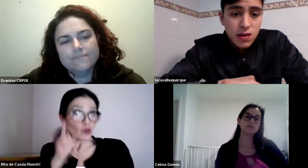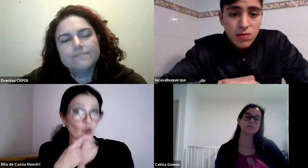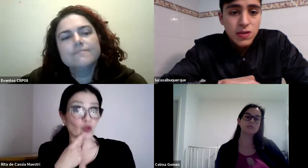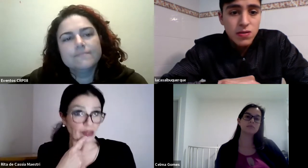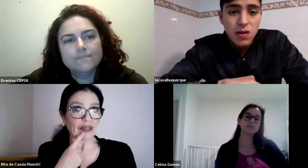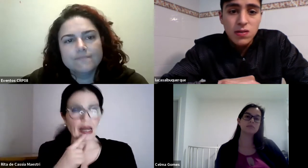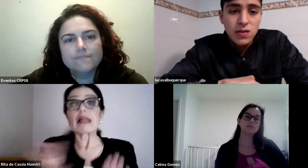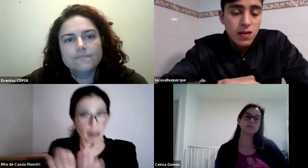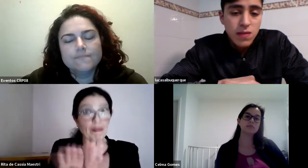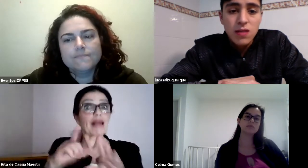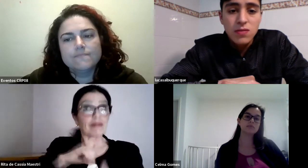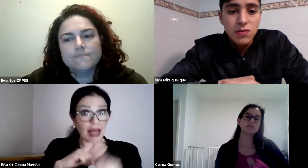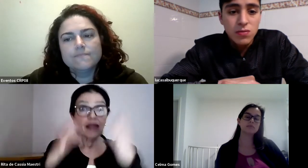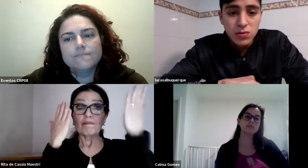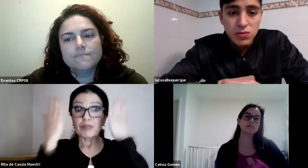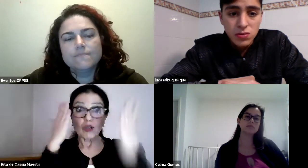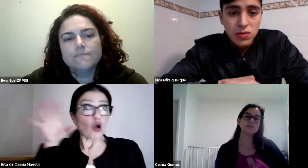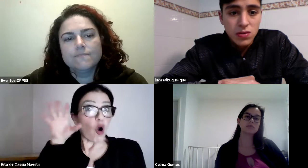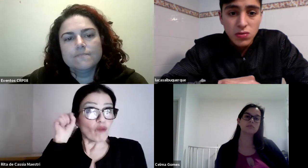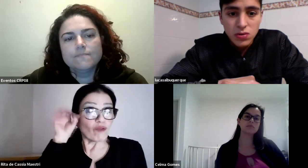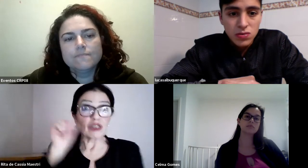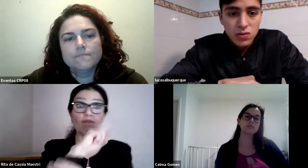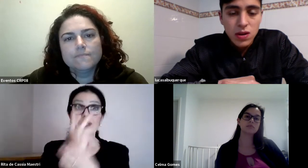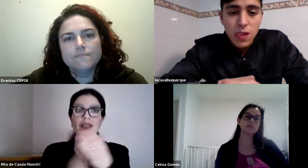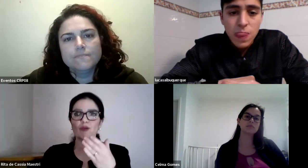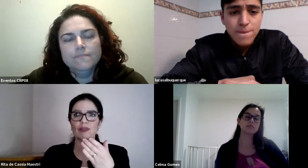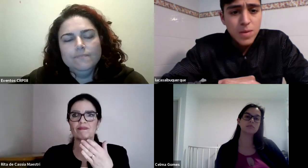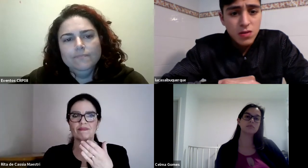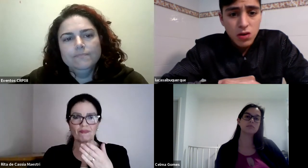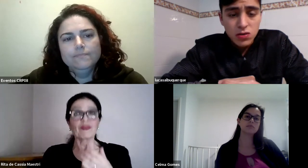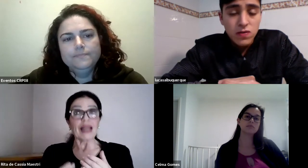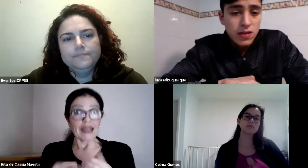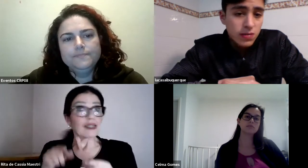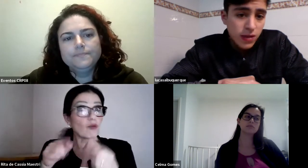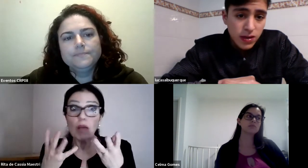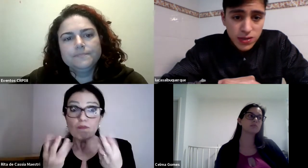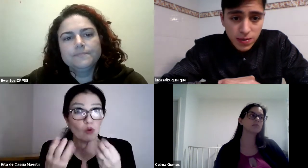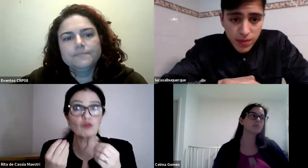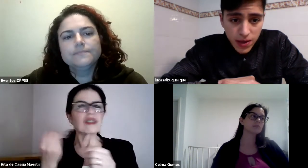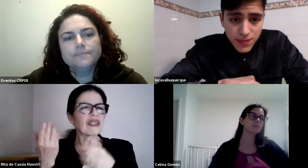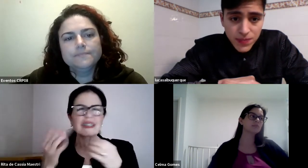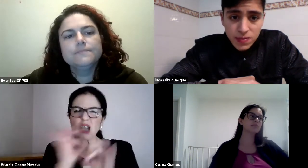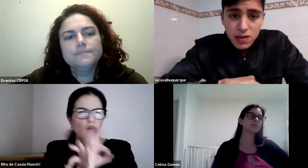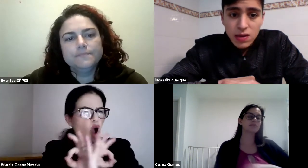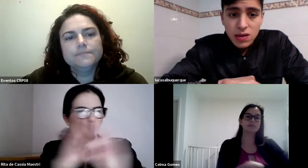que são psicólogos, que trabalham como surdos, com surdos, psicólogos ouvintes, bilíngues